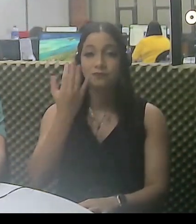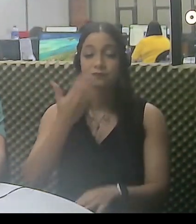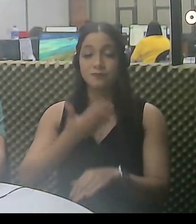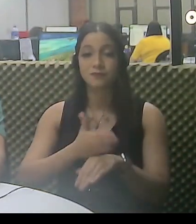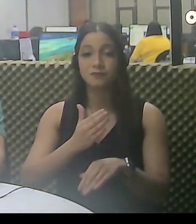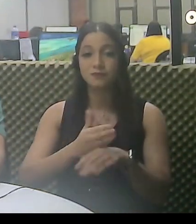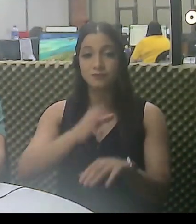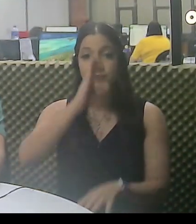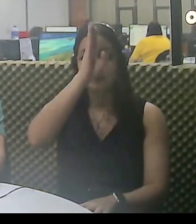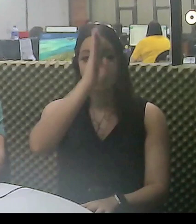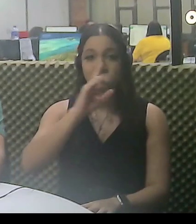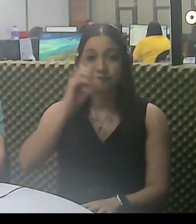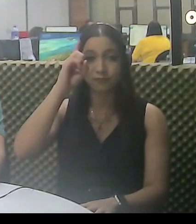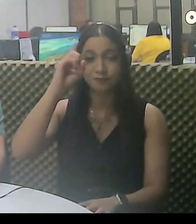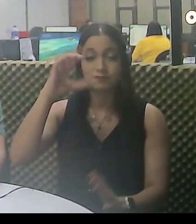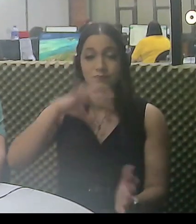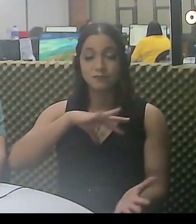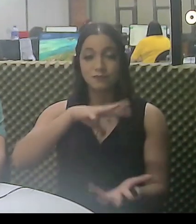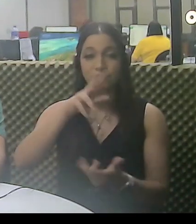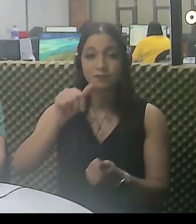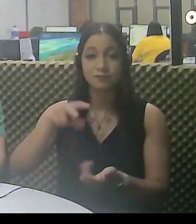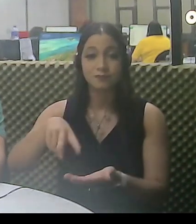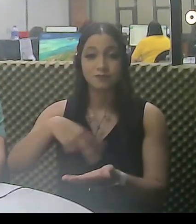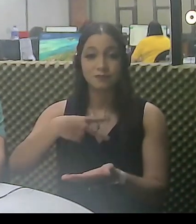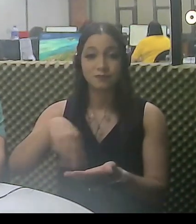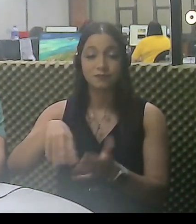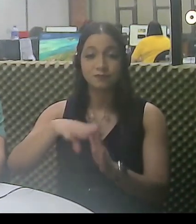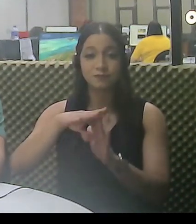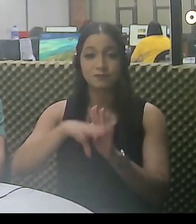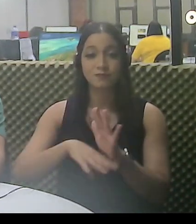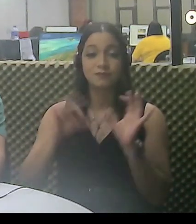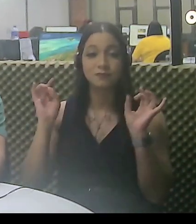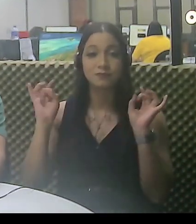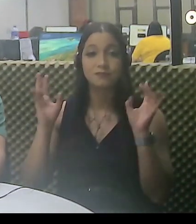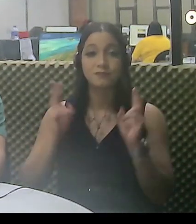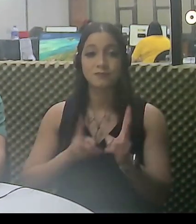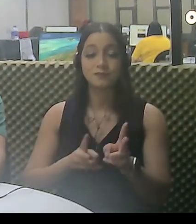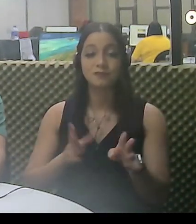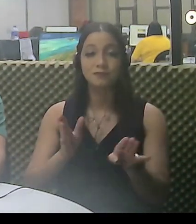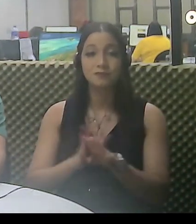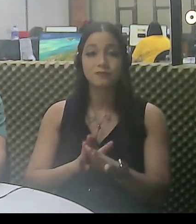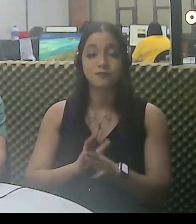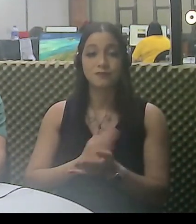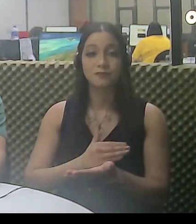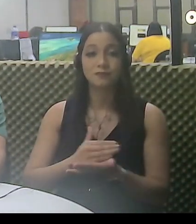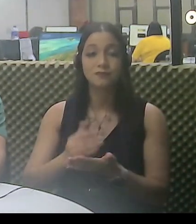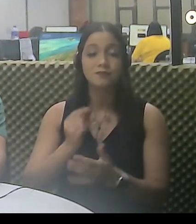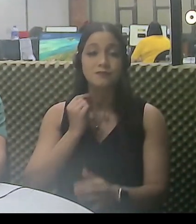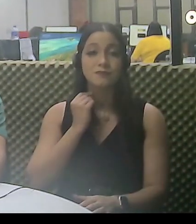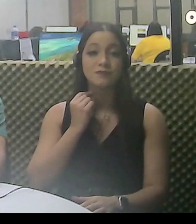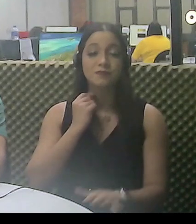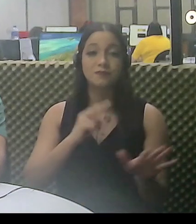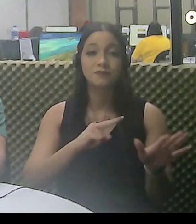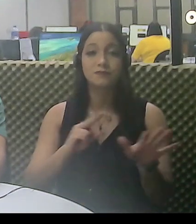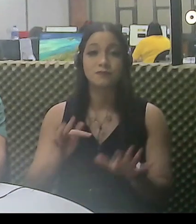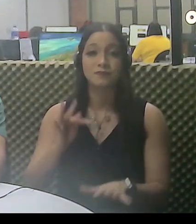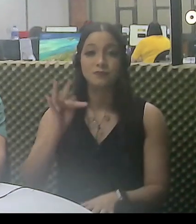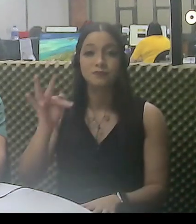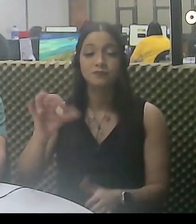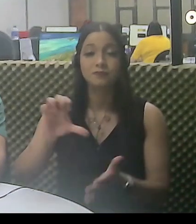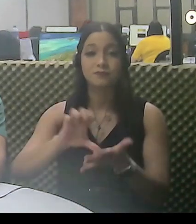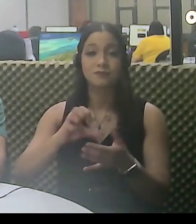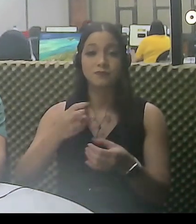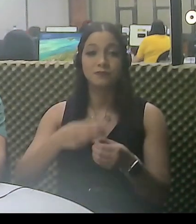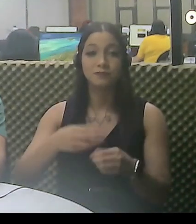gratuitas pelo Dia Internacional da dança a programação especial Segue até o início de maio na semana que vem no centro municipal